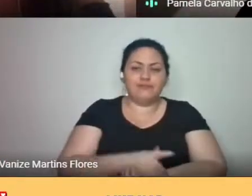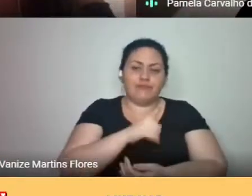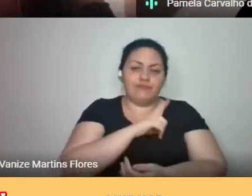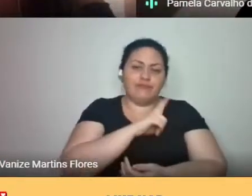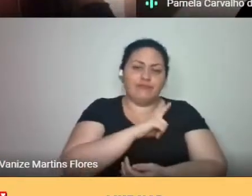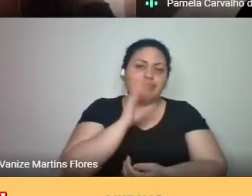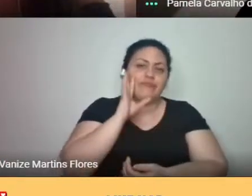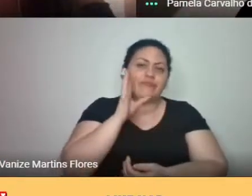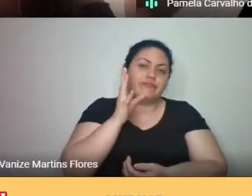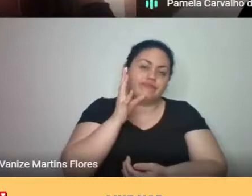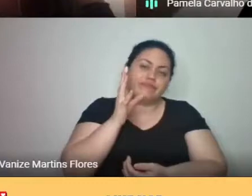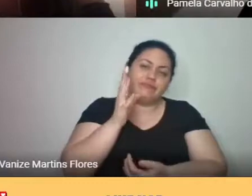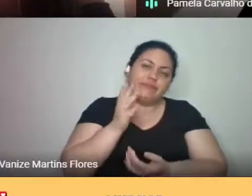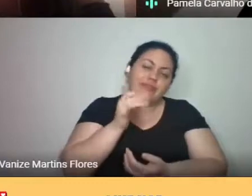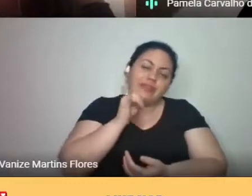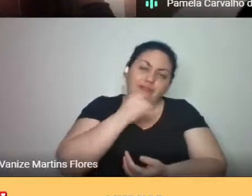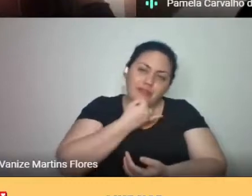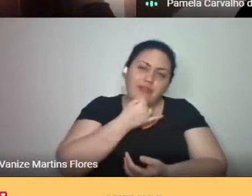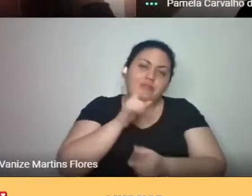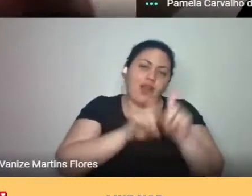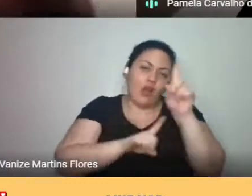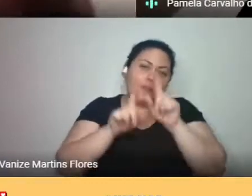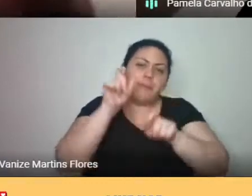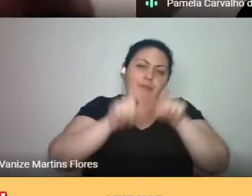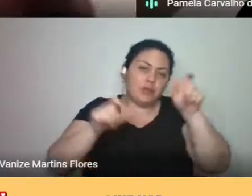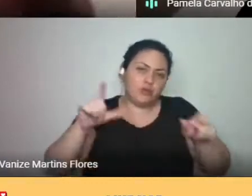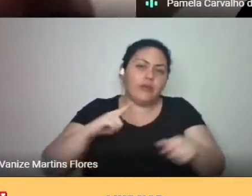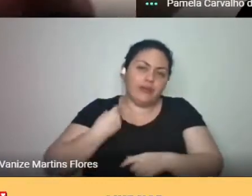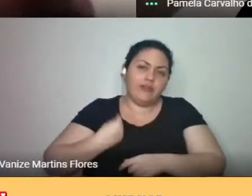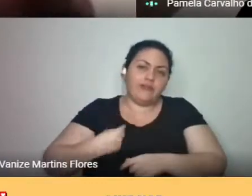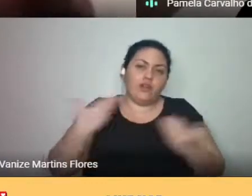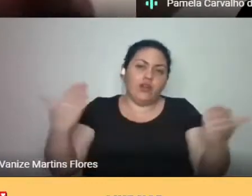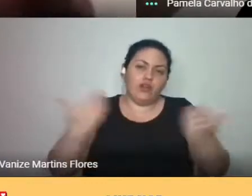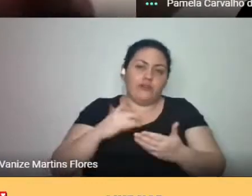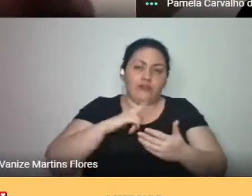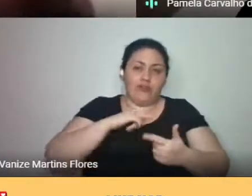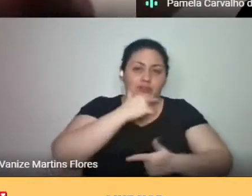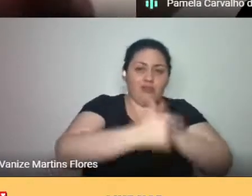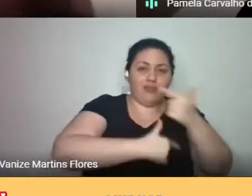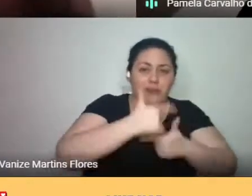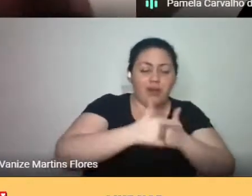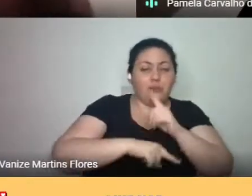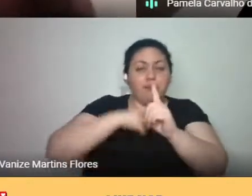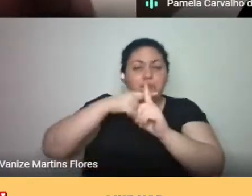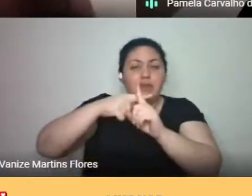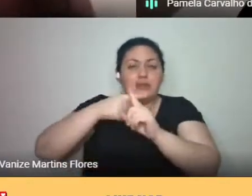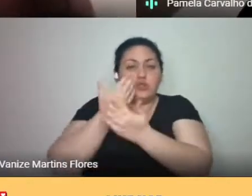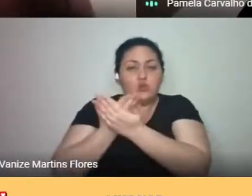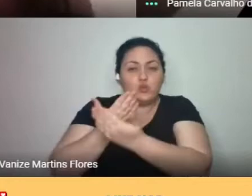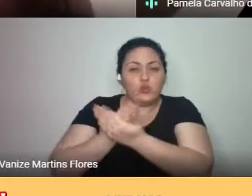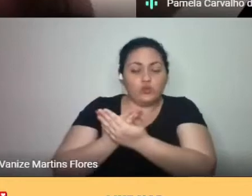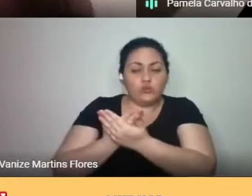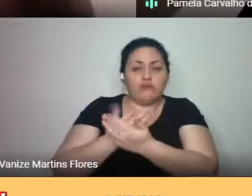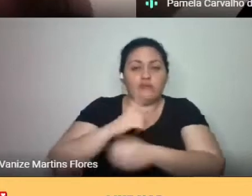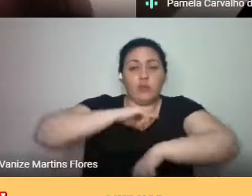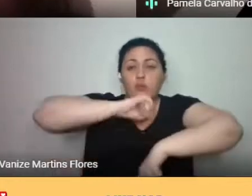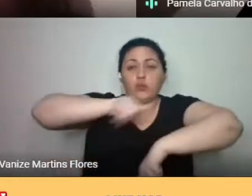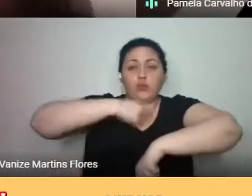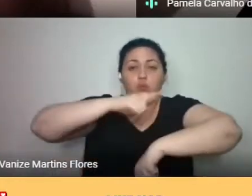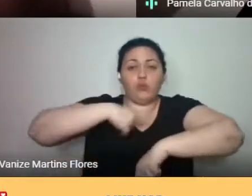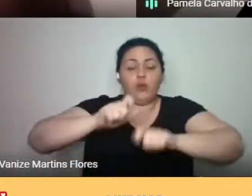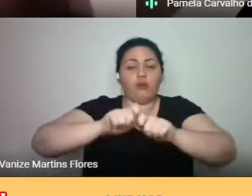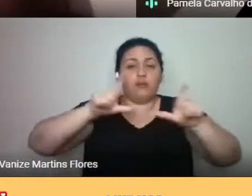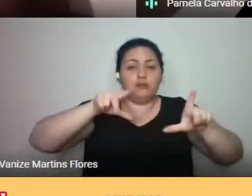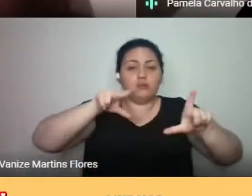infelizmente, hoje no home office. Quem trabalha e estuda tá com uma carga de tela enorme, né? Porque são muitas